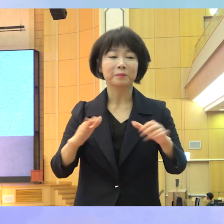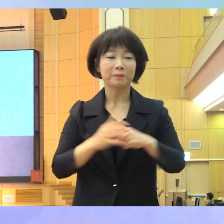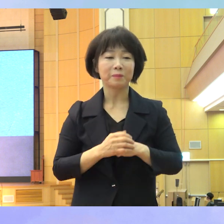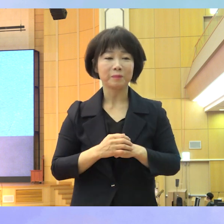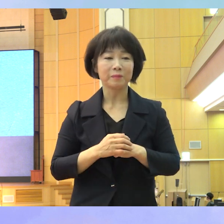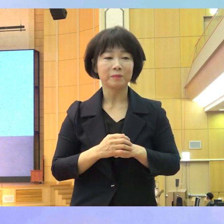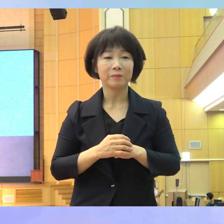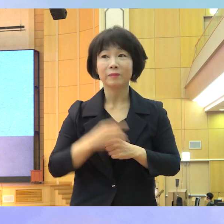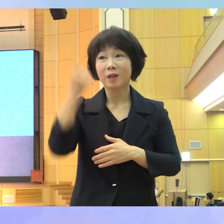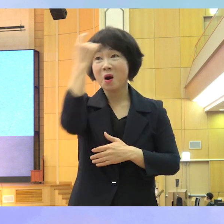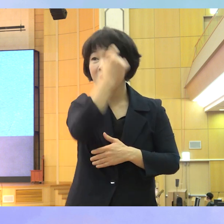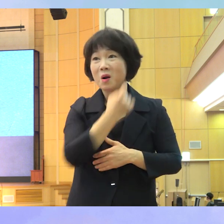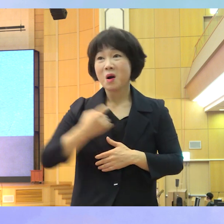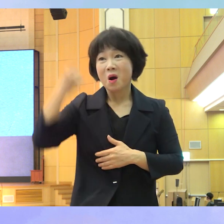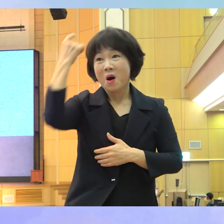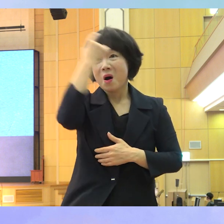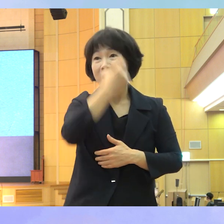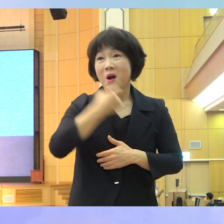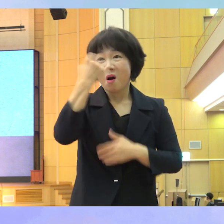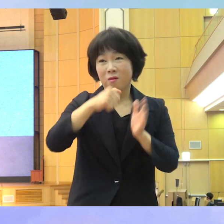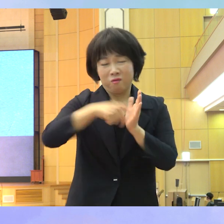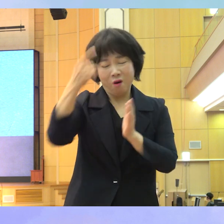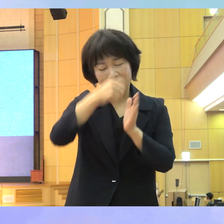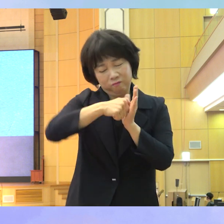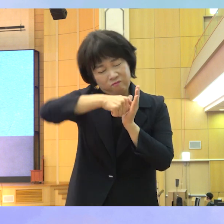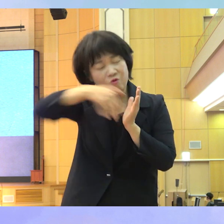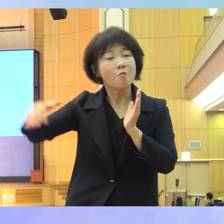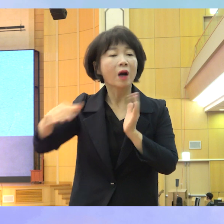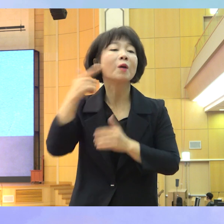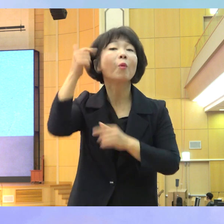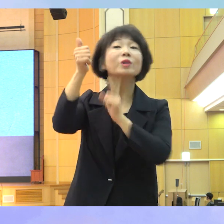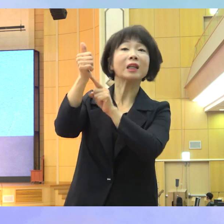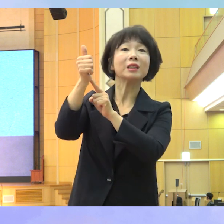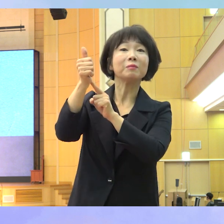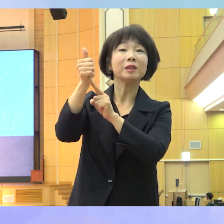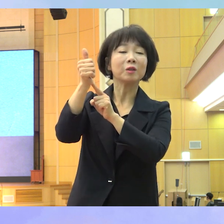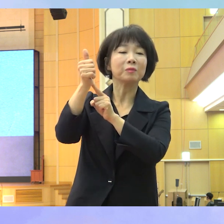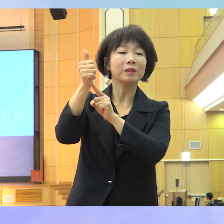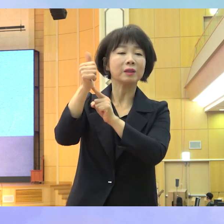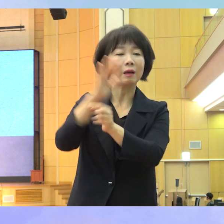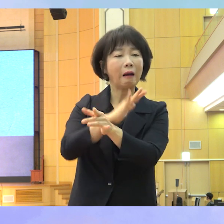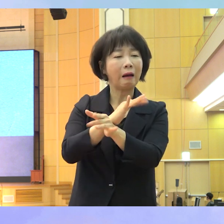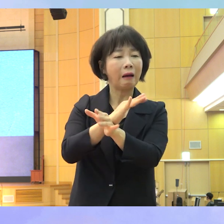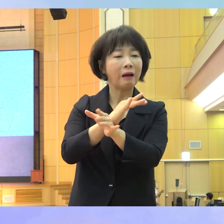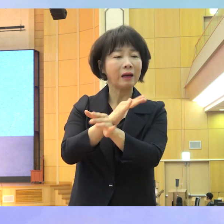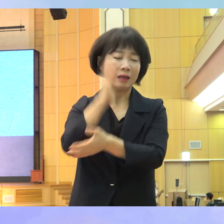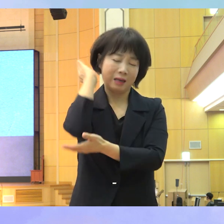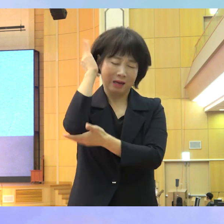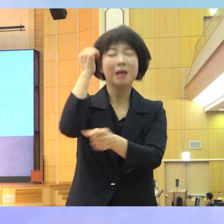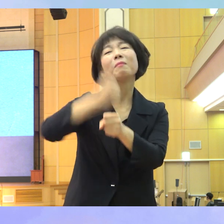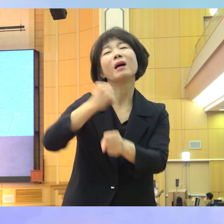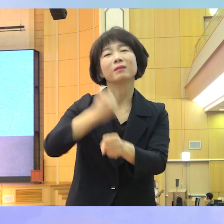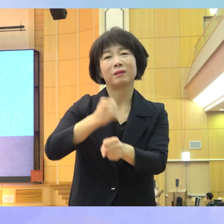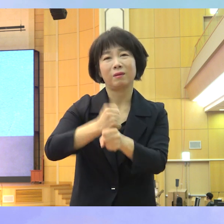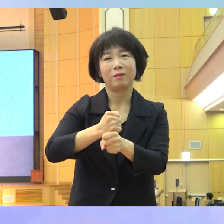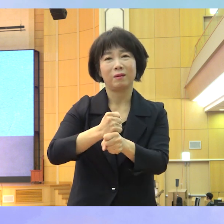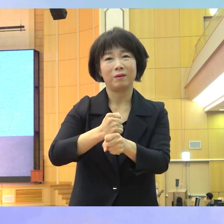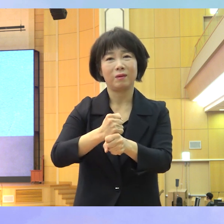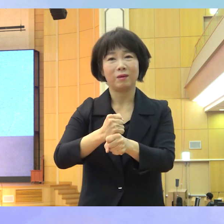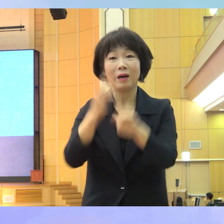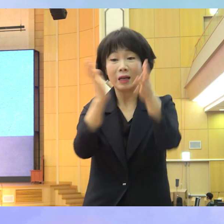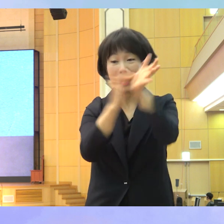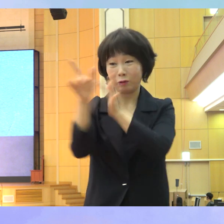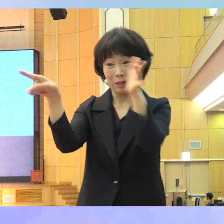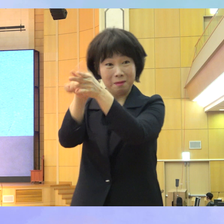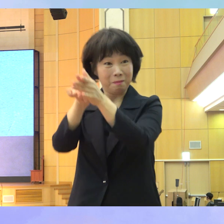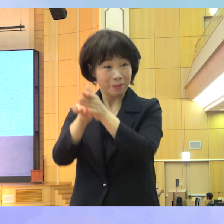얘기를 만드셨는데, 이 얘기는 결국에 무슨 얘기냐? 칭의와 성화에 관한 이론에